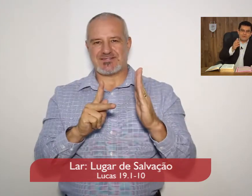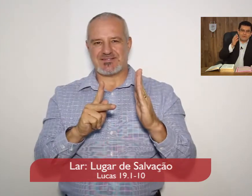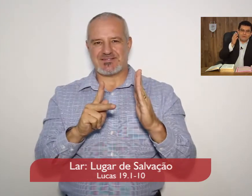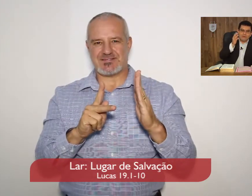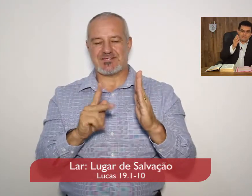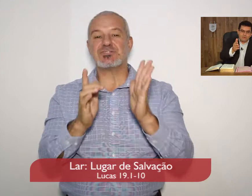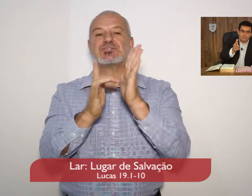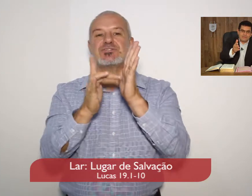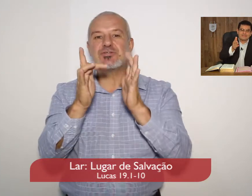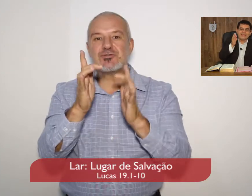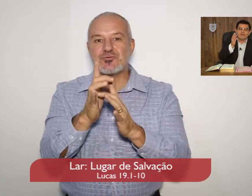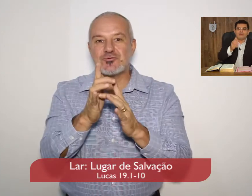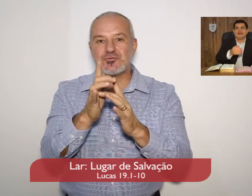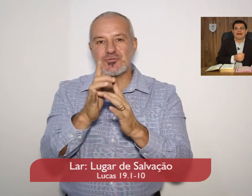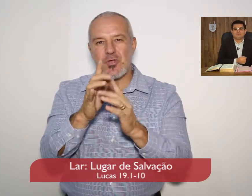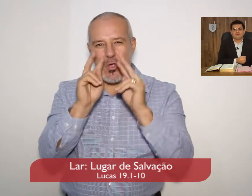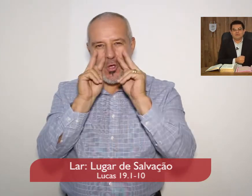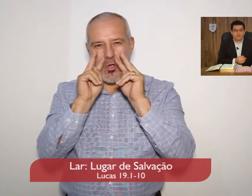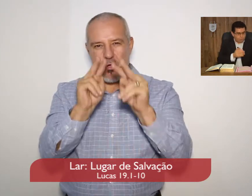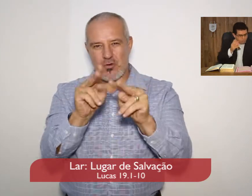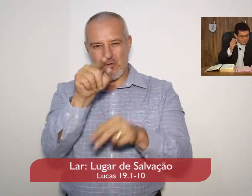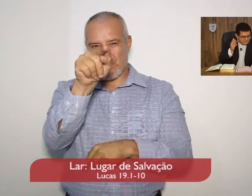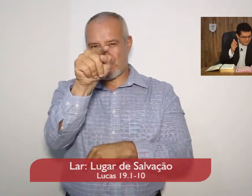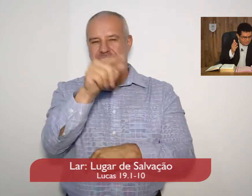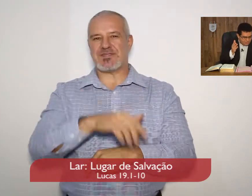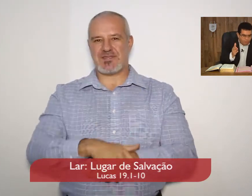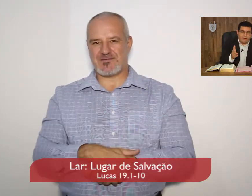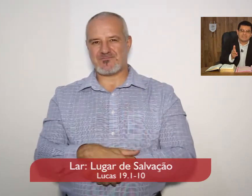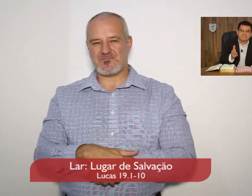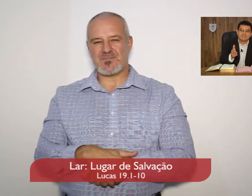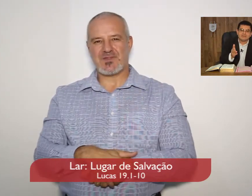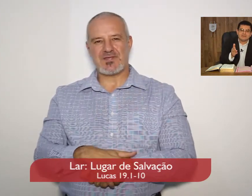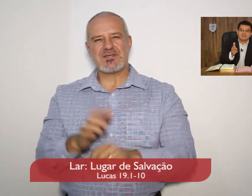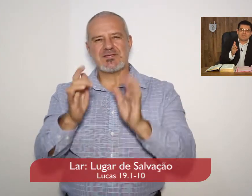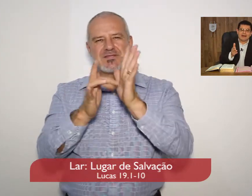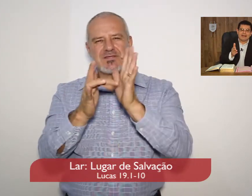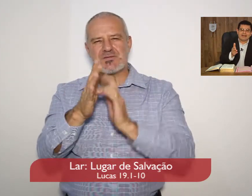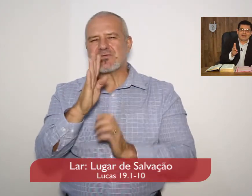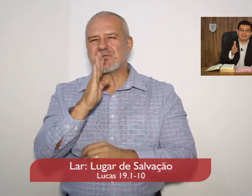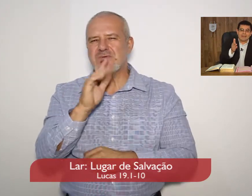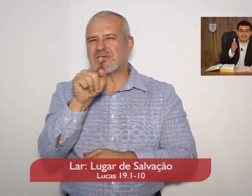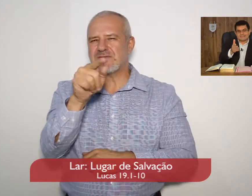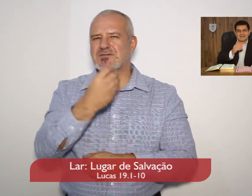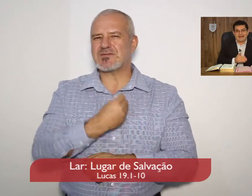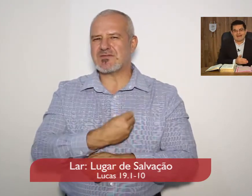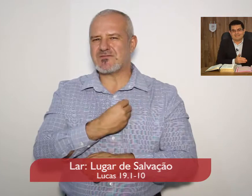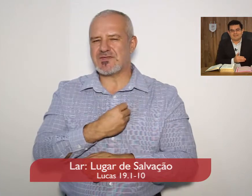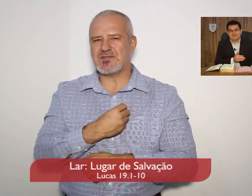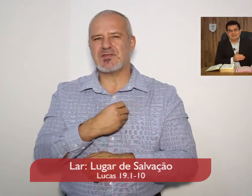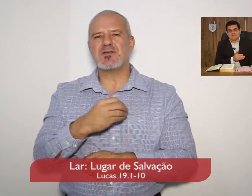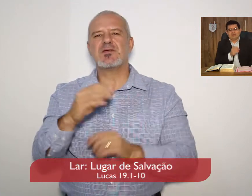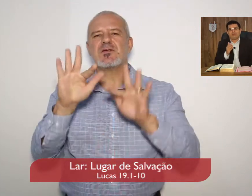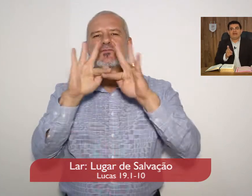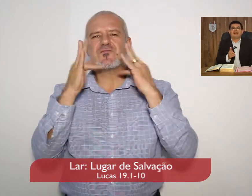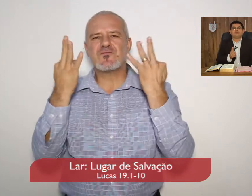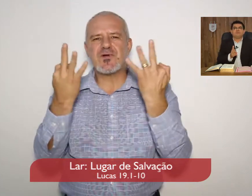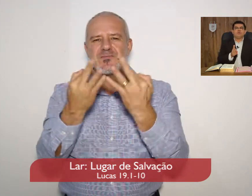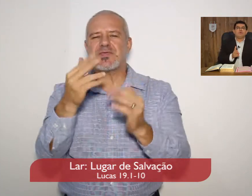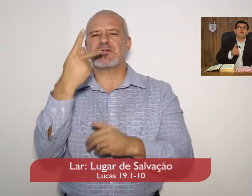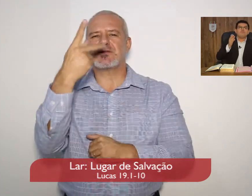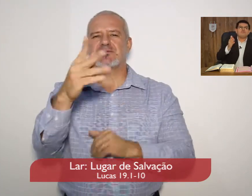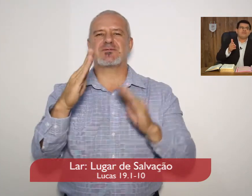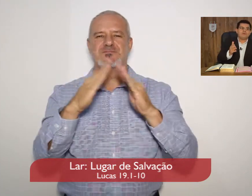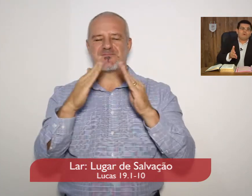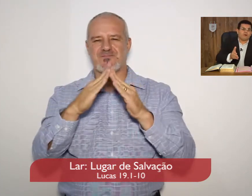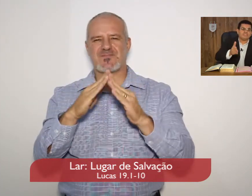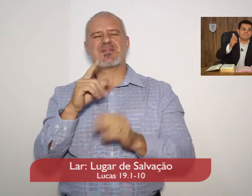Jesus olhou e tem olhado com misericórdia para esta casa, tem olhado